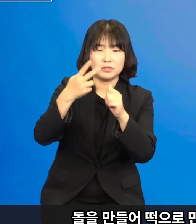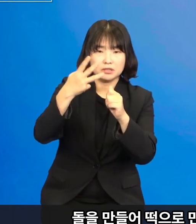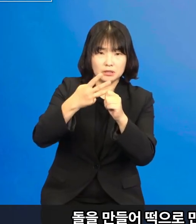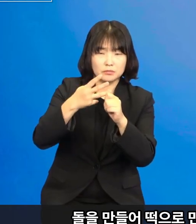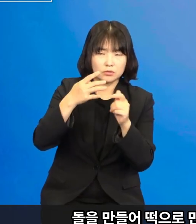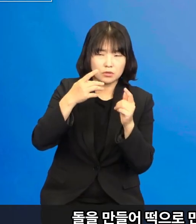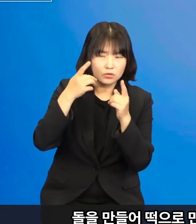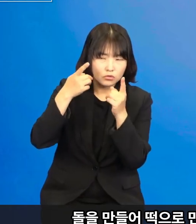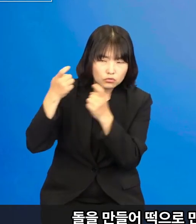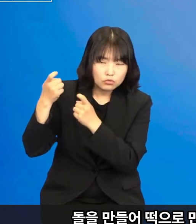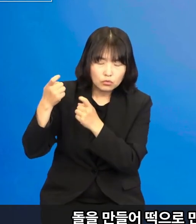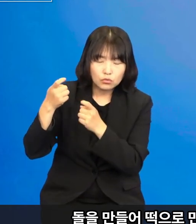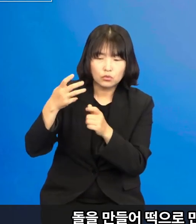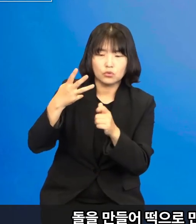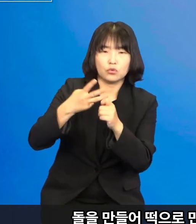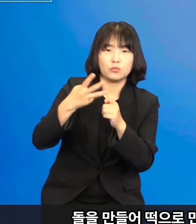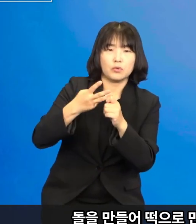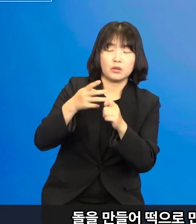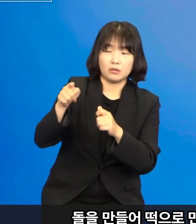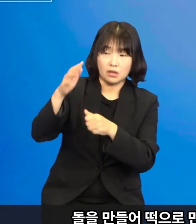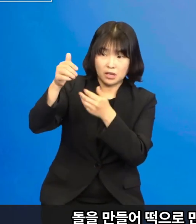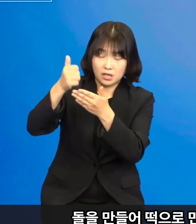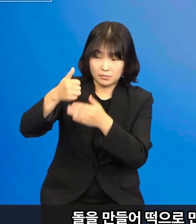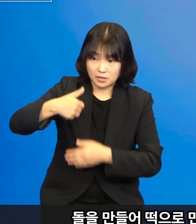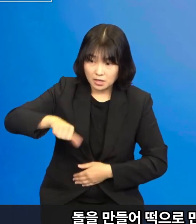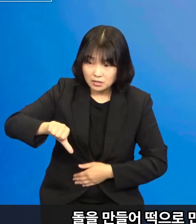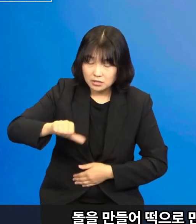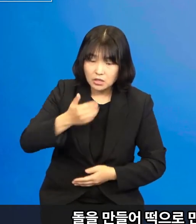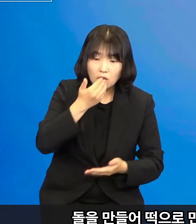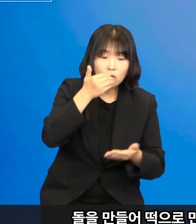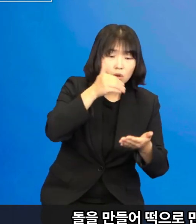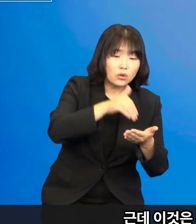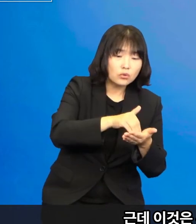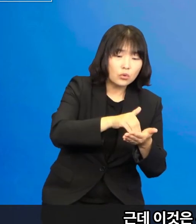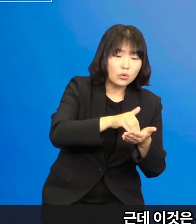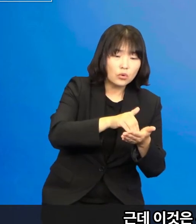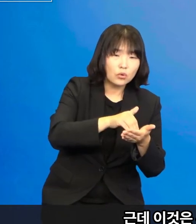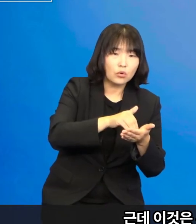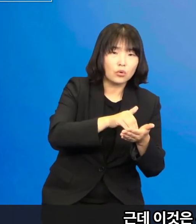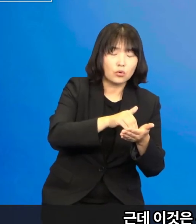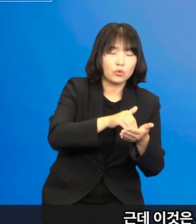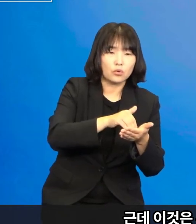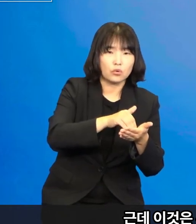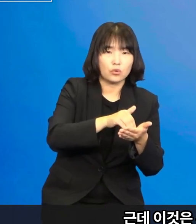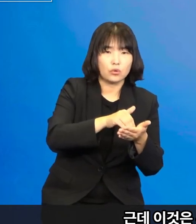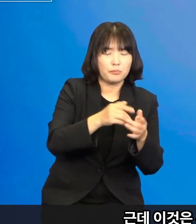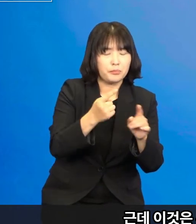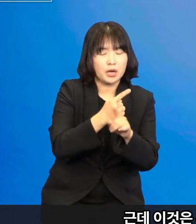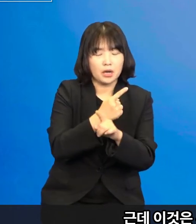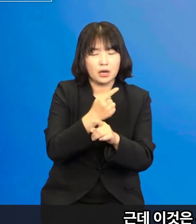돌을 만들어 떡으로 만들어라. 예수님이 하실 수 있죠. 근데 이것은 유혹이었어요.